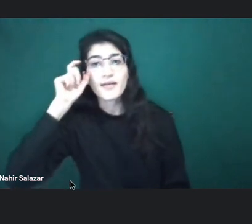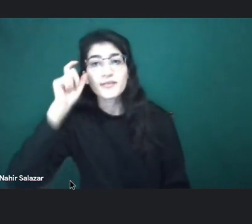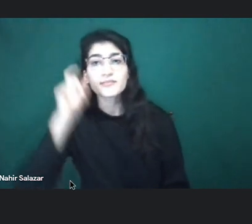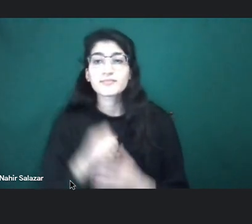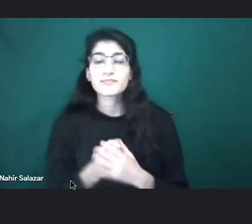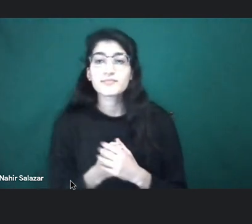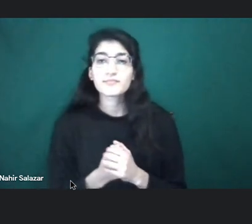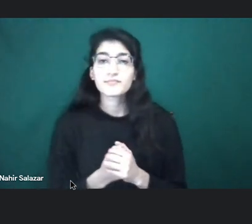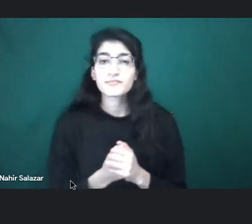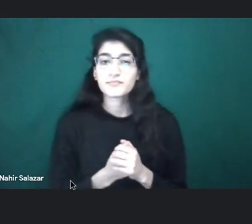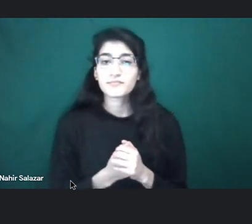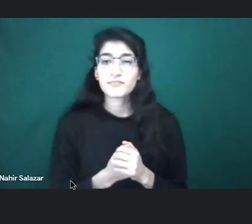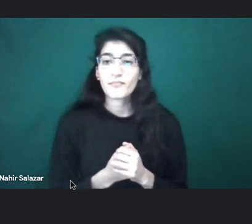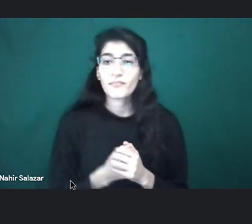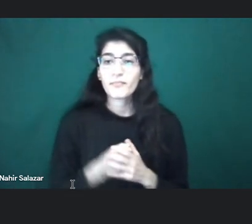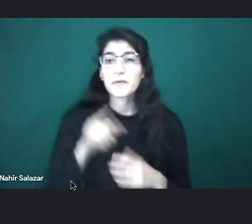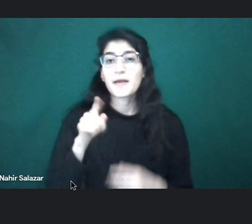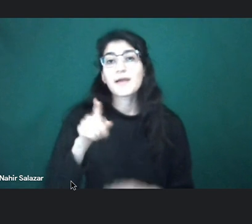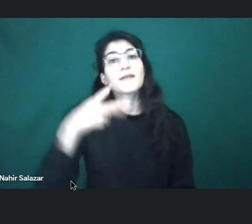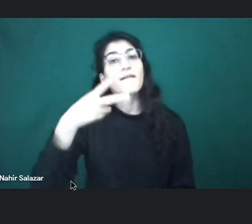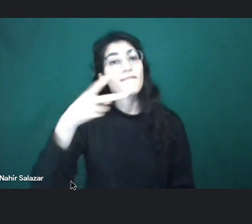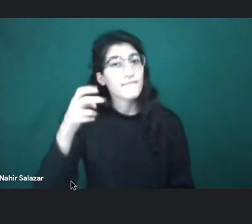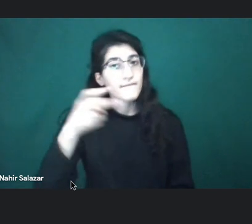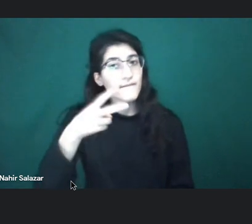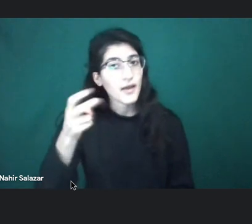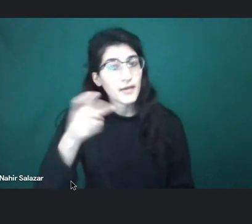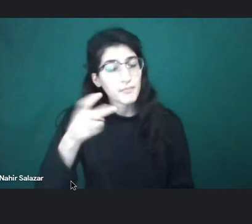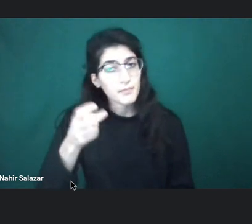Verbo, ¿sí? Verbo, ay, existe, sí.